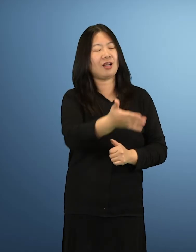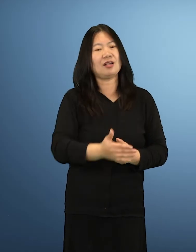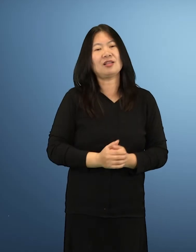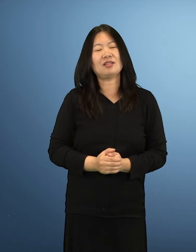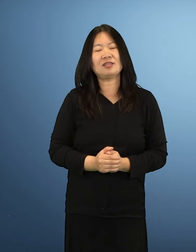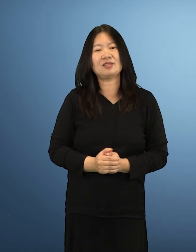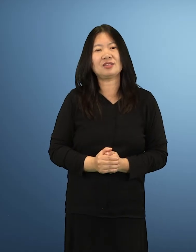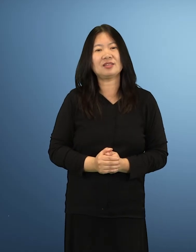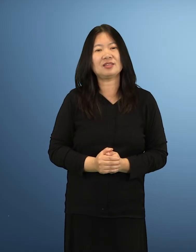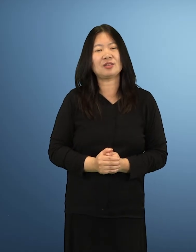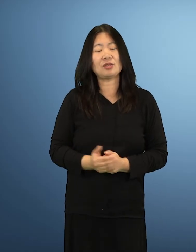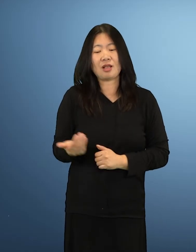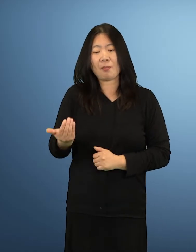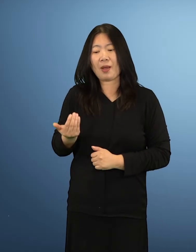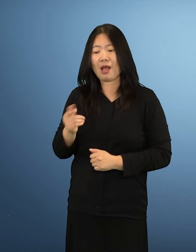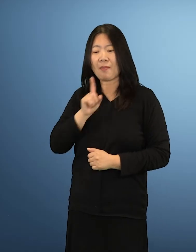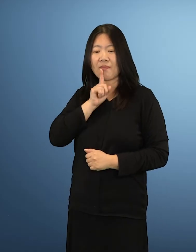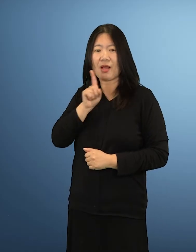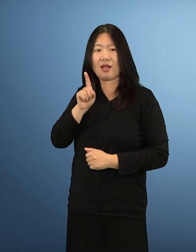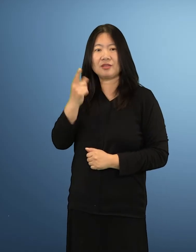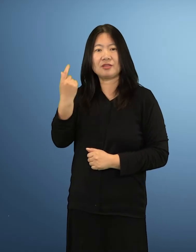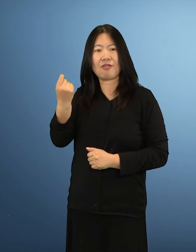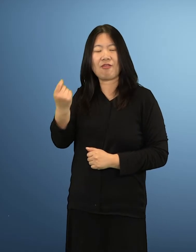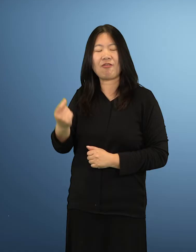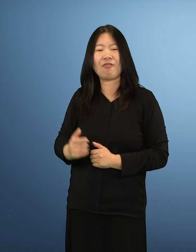그런데 방금 말씀드린 대로